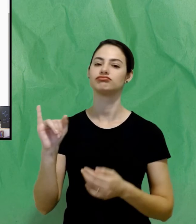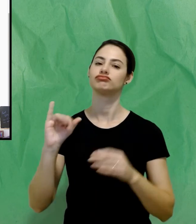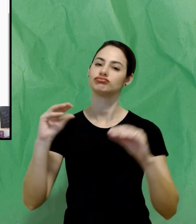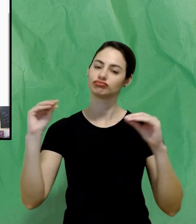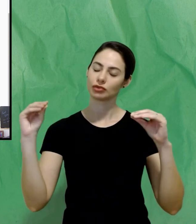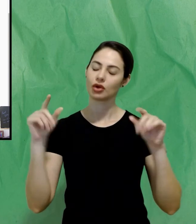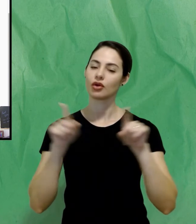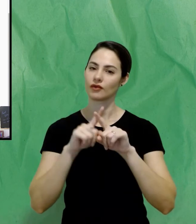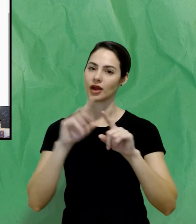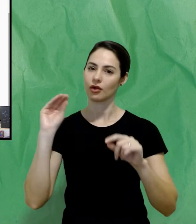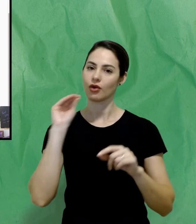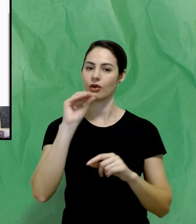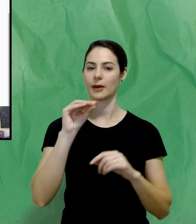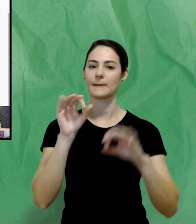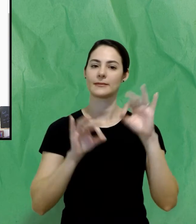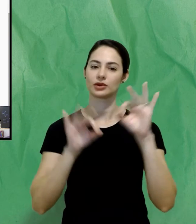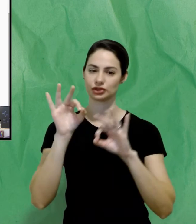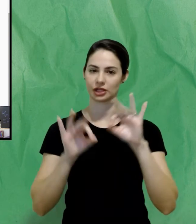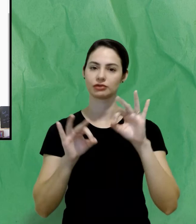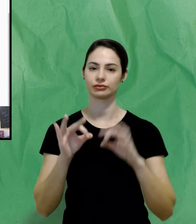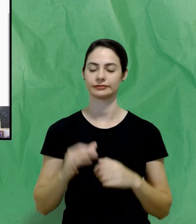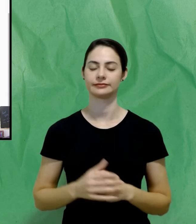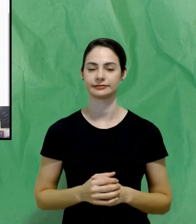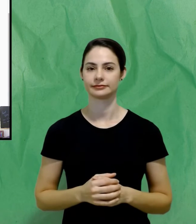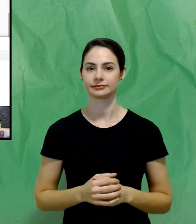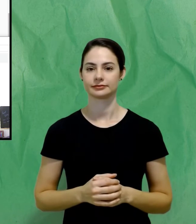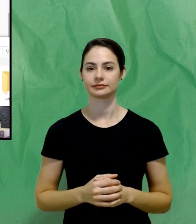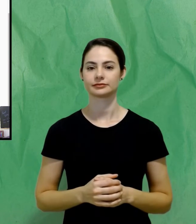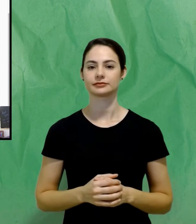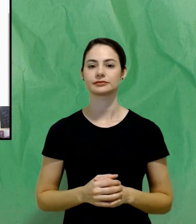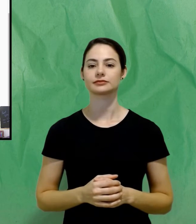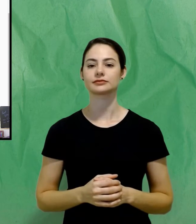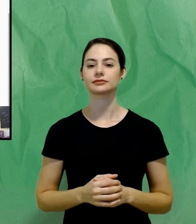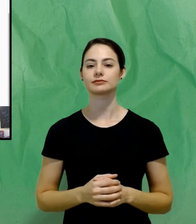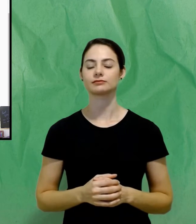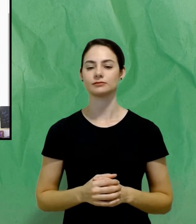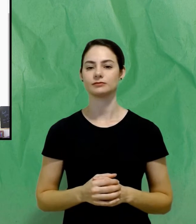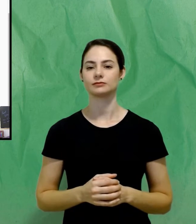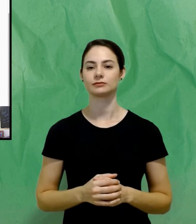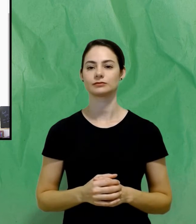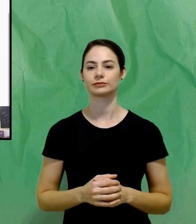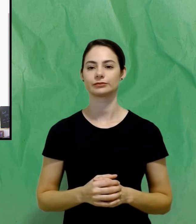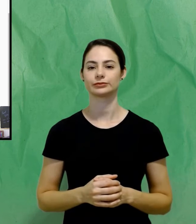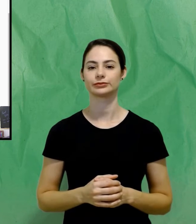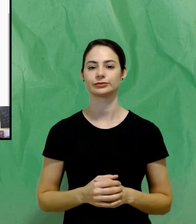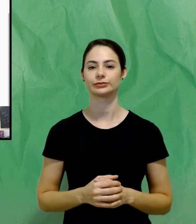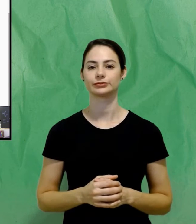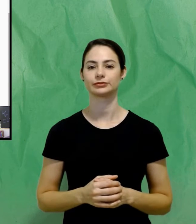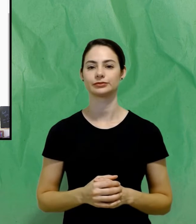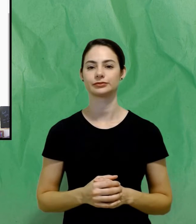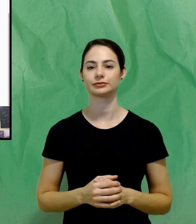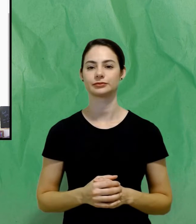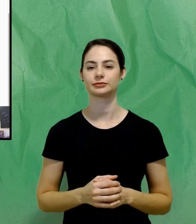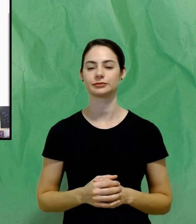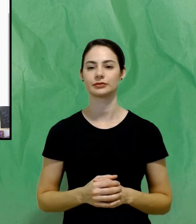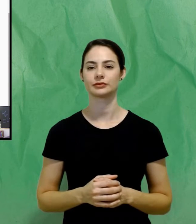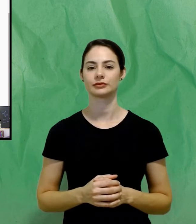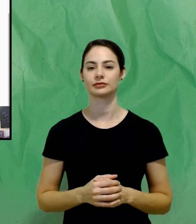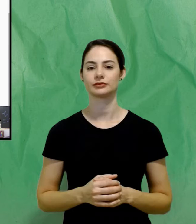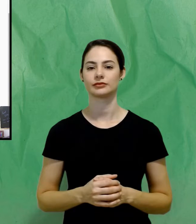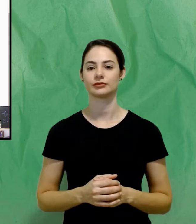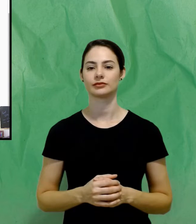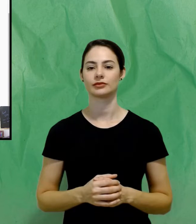projeto, tá? Então eu vou só puxar aqui para não ficar na frente de vocês e eu vou colocá-lo